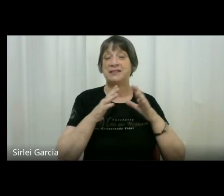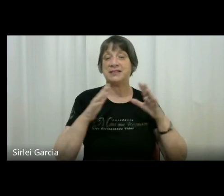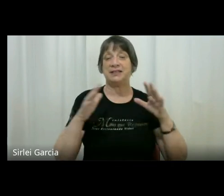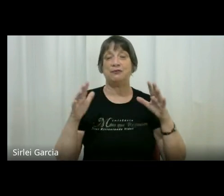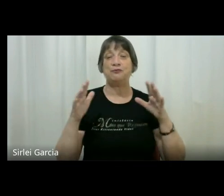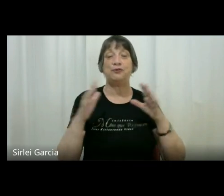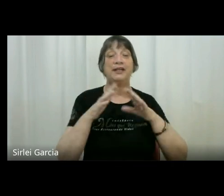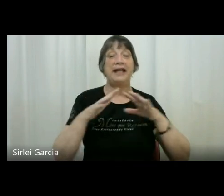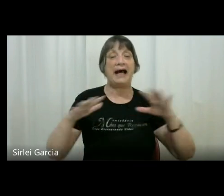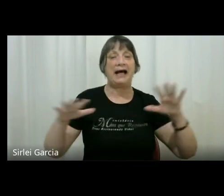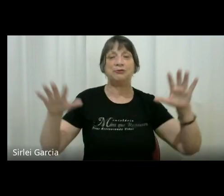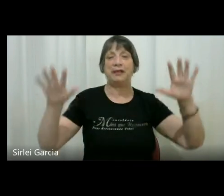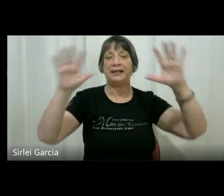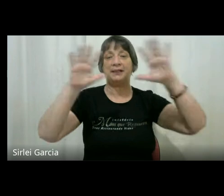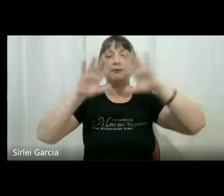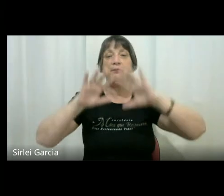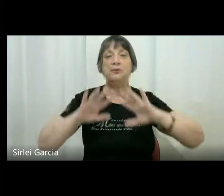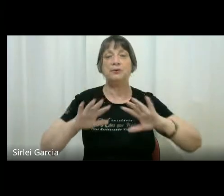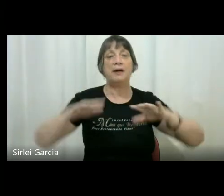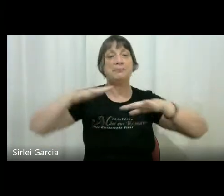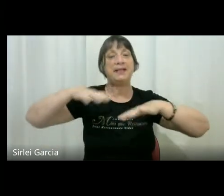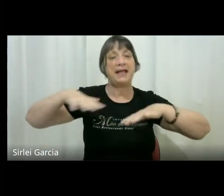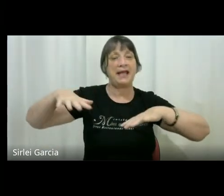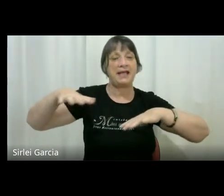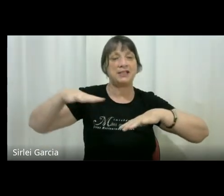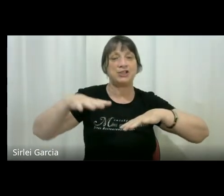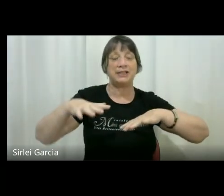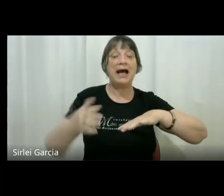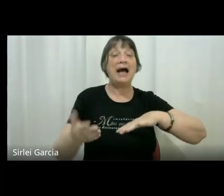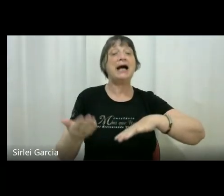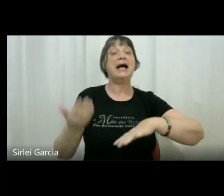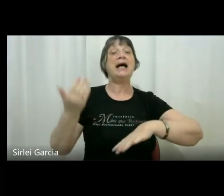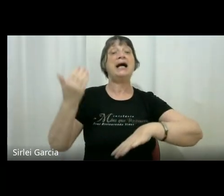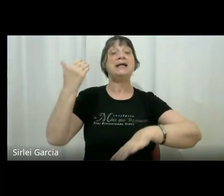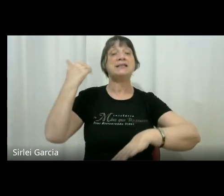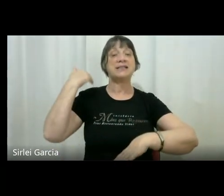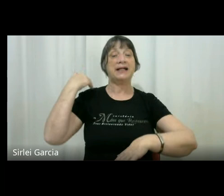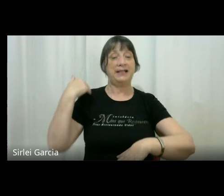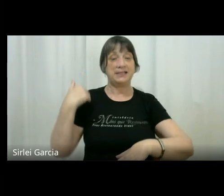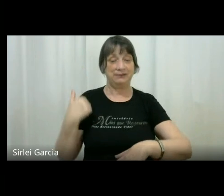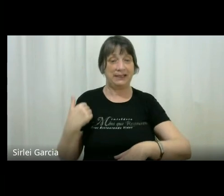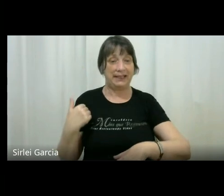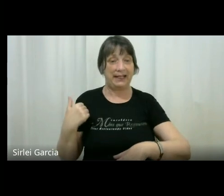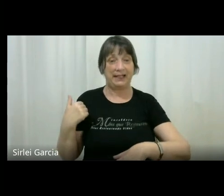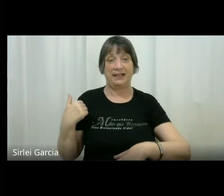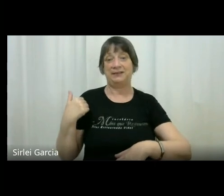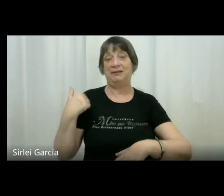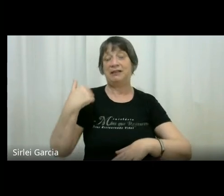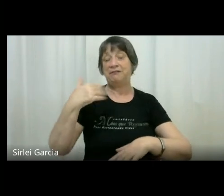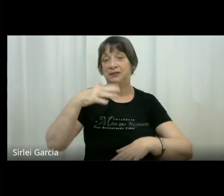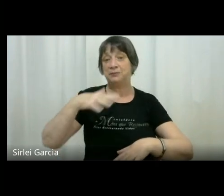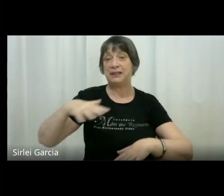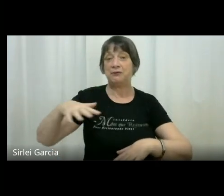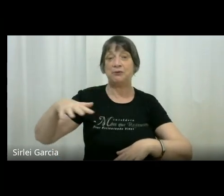fez assim um floreado, ela criou um ambiente antes da criação da Terra. Então,